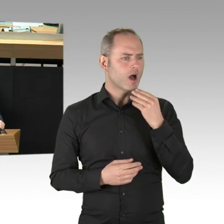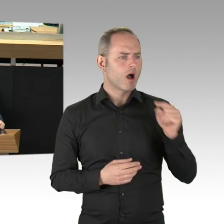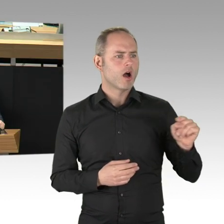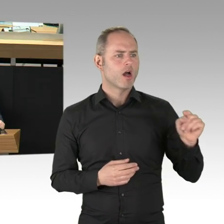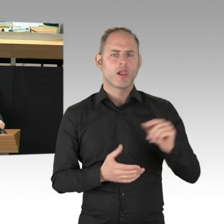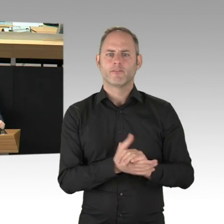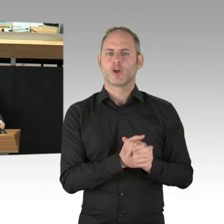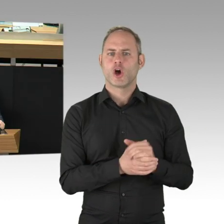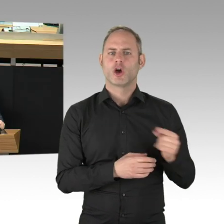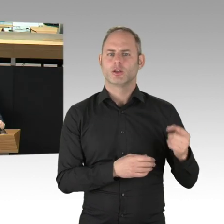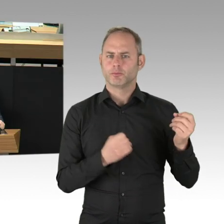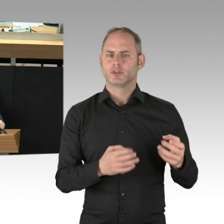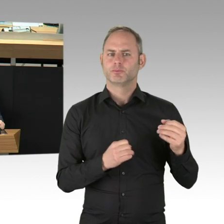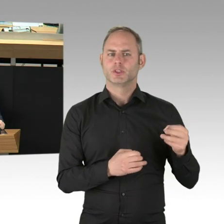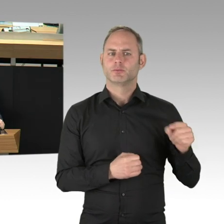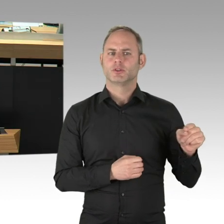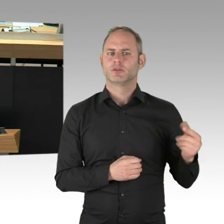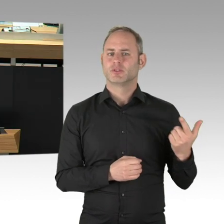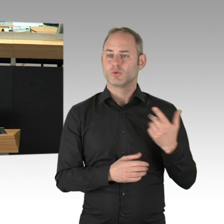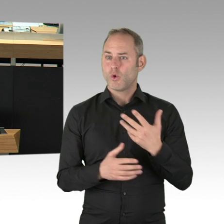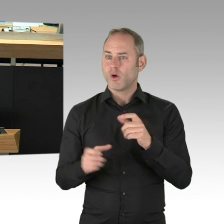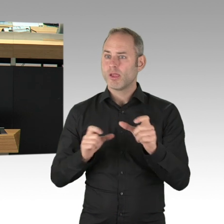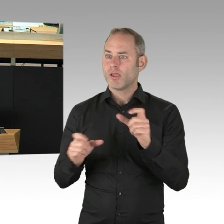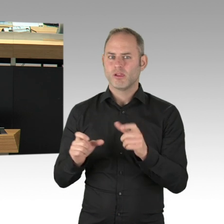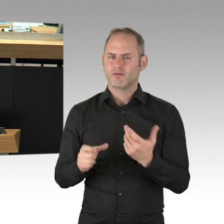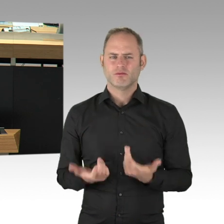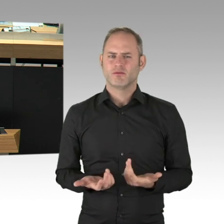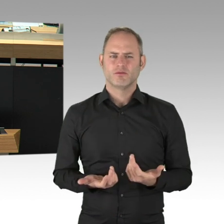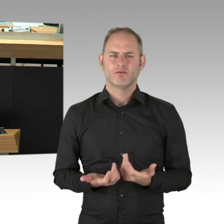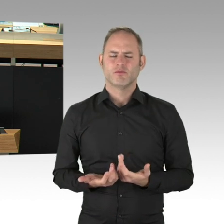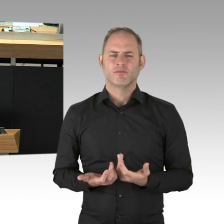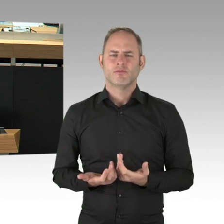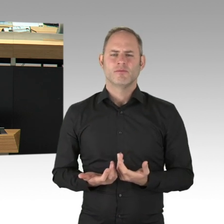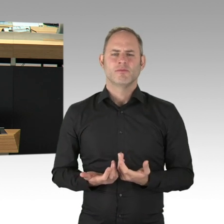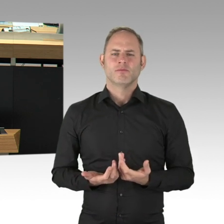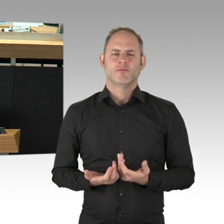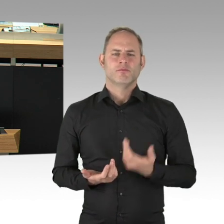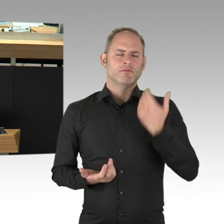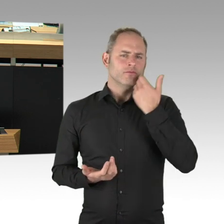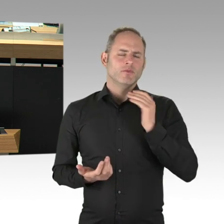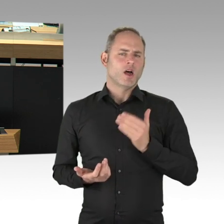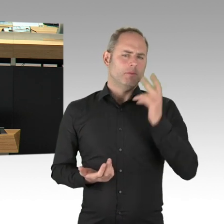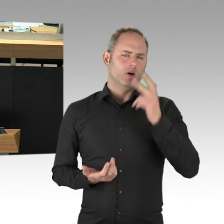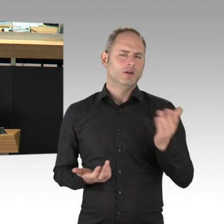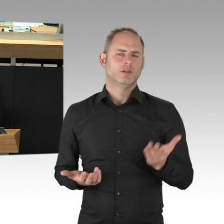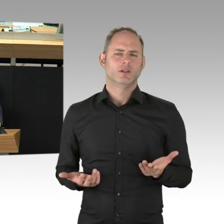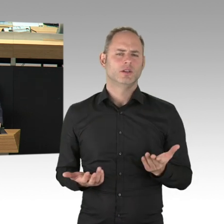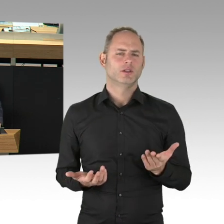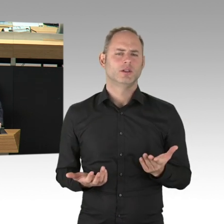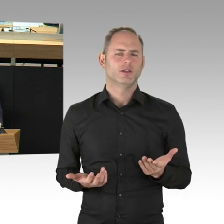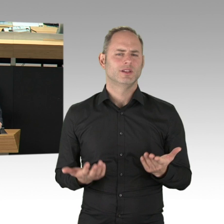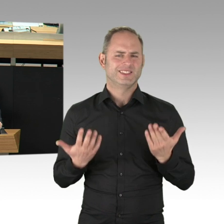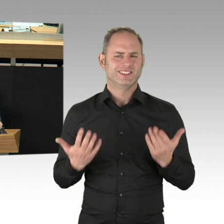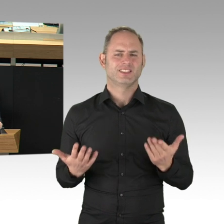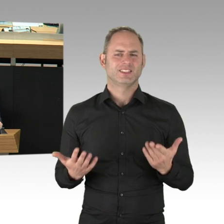in Berlin eine Hassrede halten wollte. Dafür hatte sie zunächst sogar ein offizielles Visum bekommen. Erst durch den öffentlichen